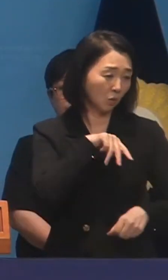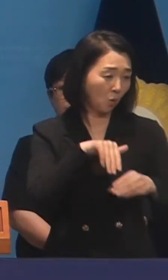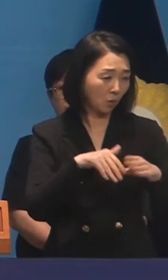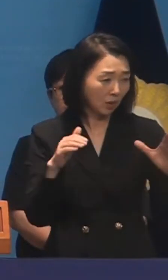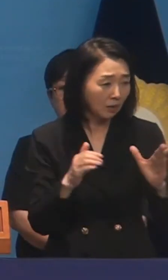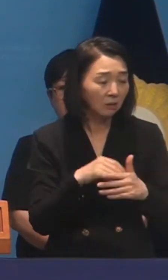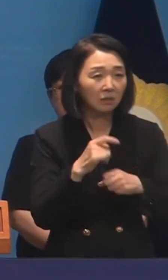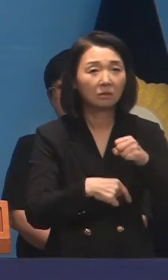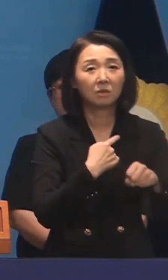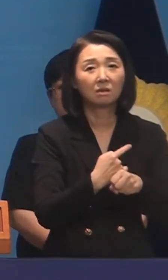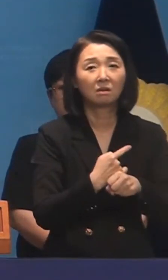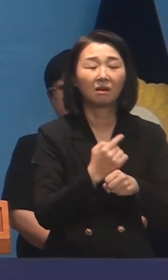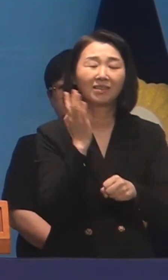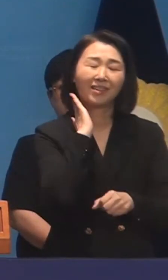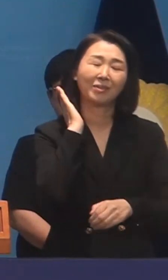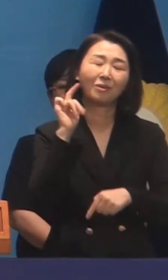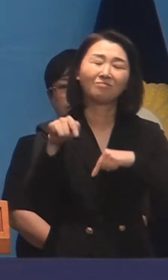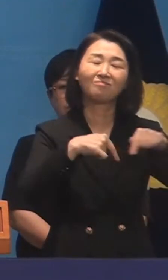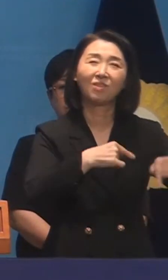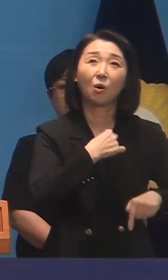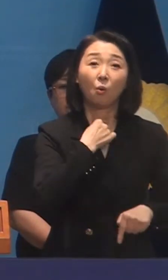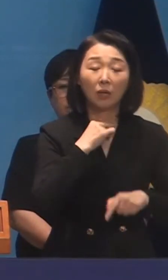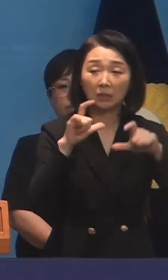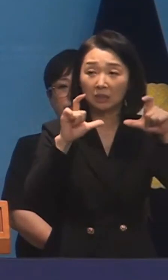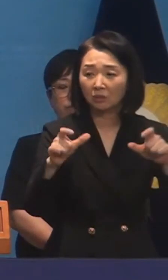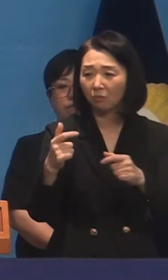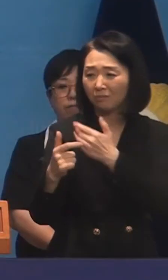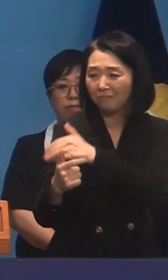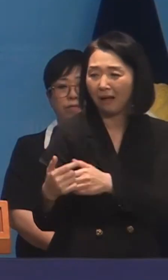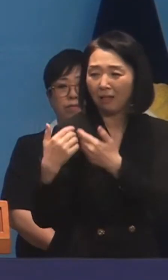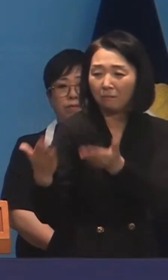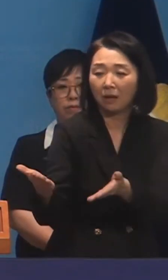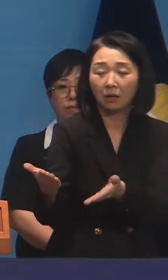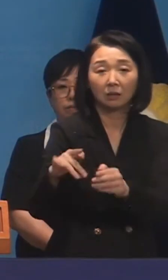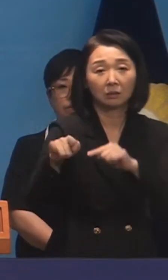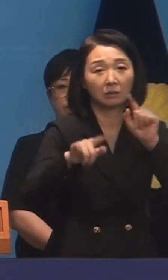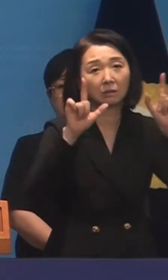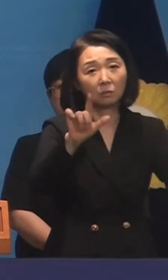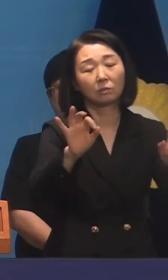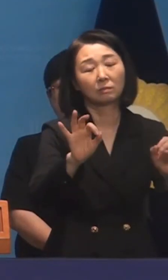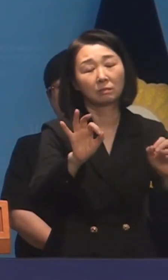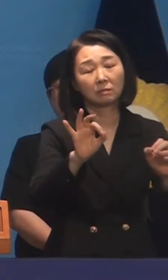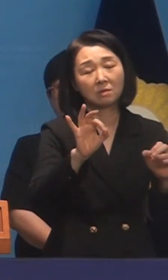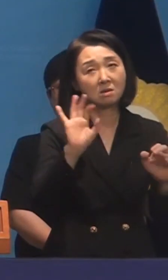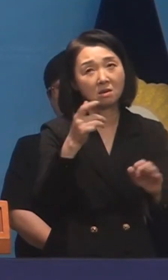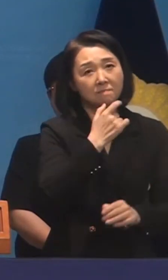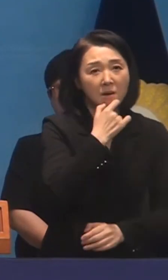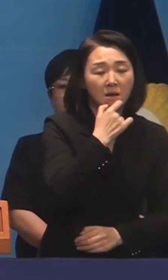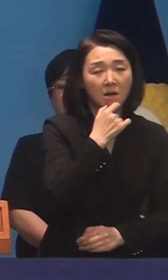됐는데 대권 논란에 빠져서 지역구를 등한시하는 그런 정치의 모습은 보고 싶지 않은